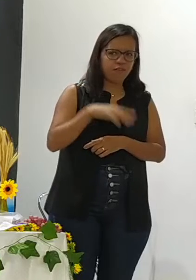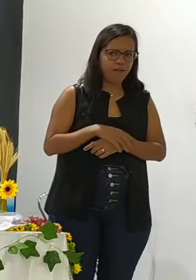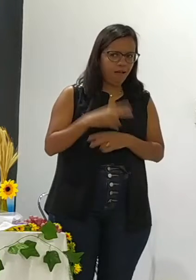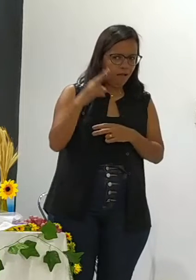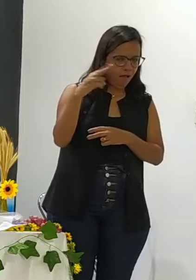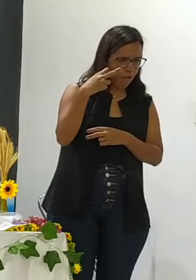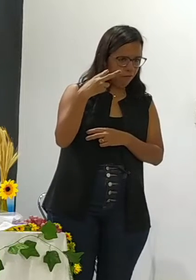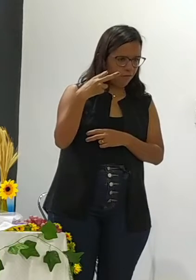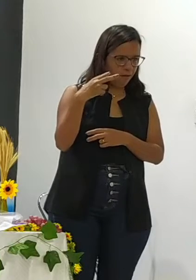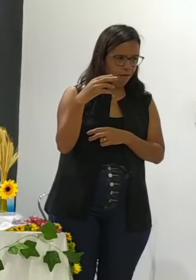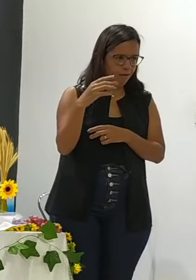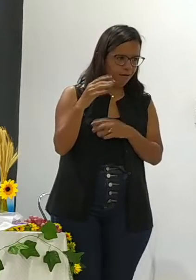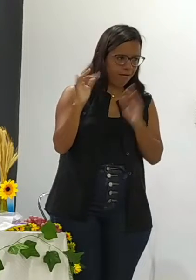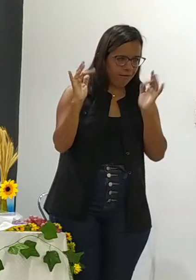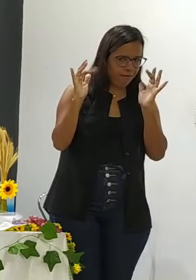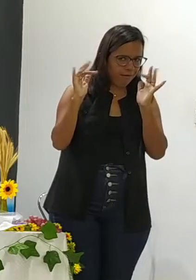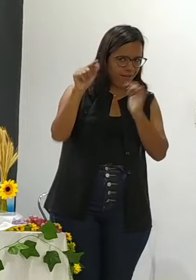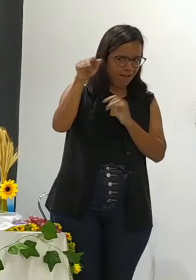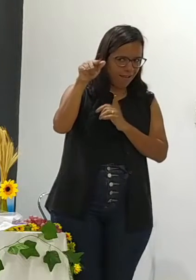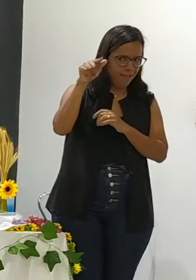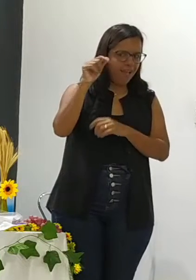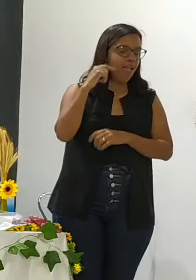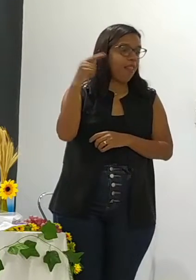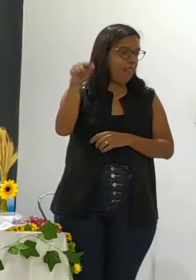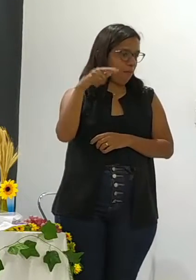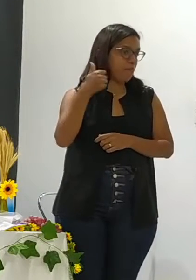olhava, irmão. Não fui eu, não. Era a irmã que me olhava.